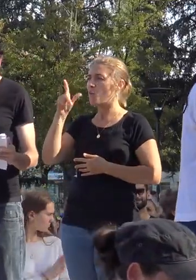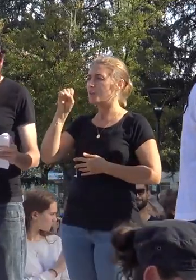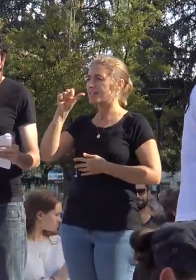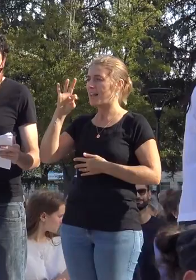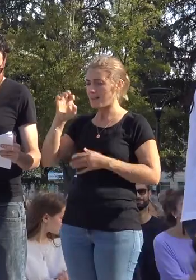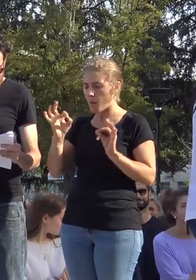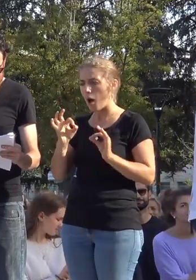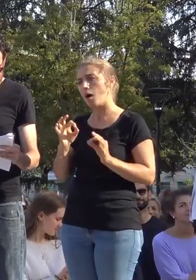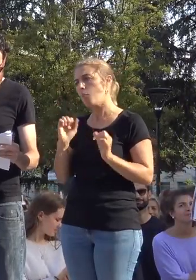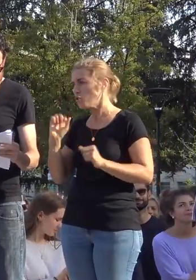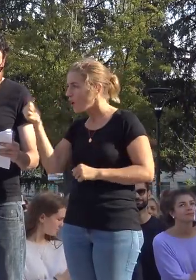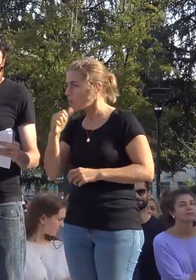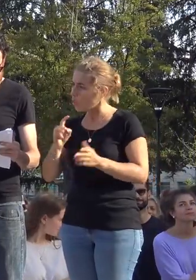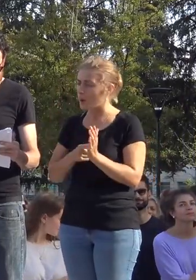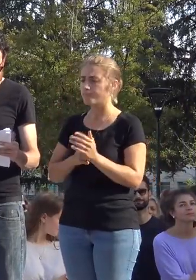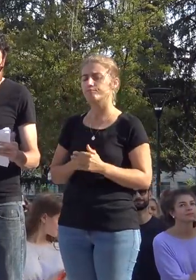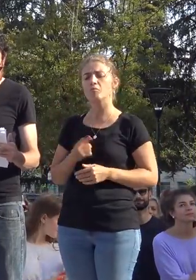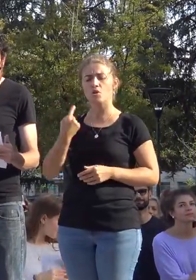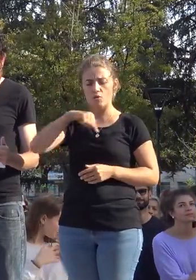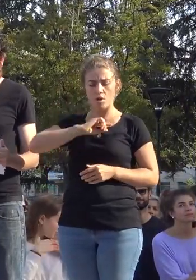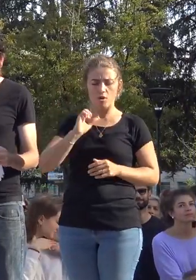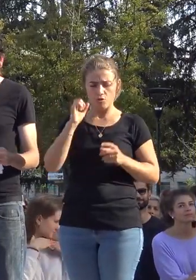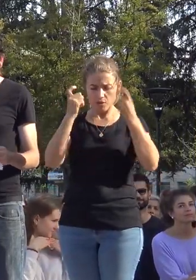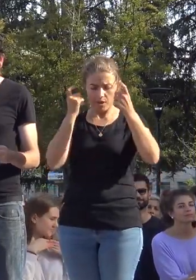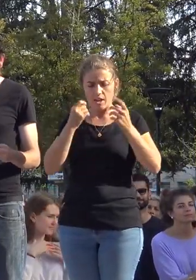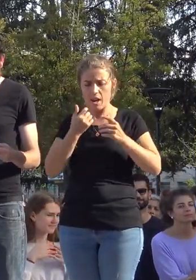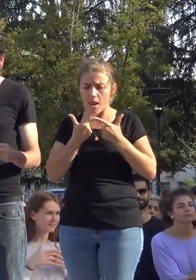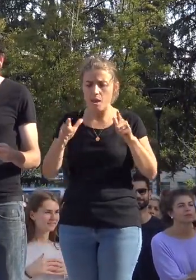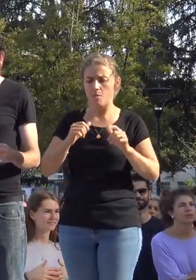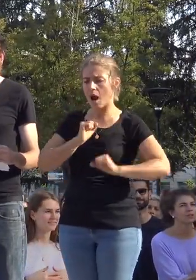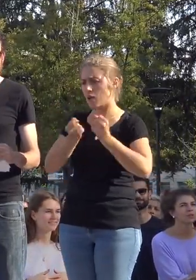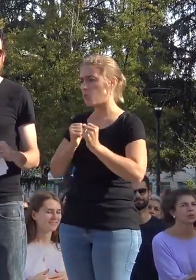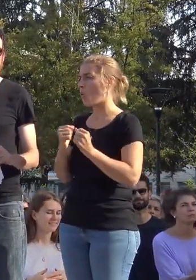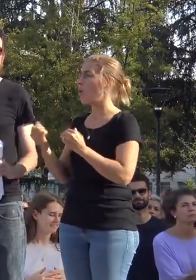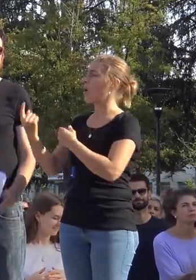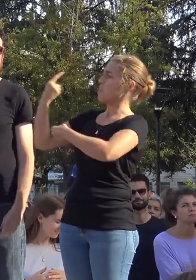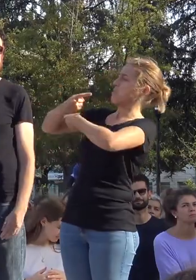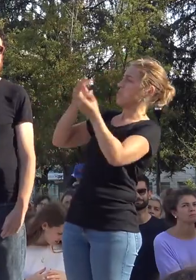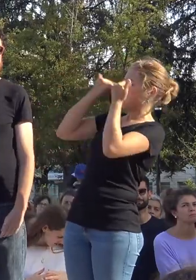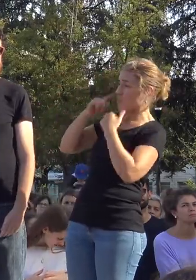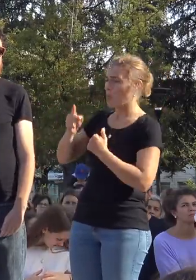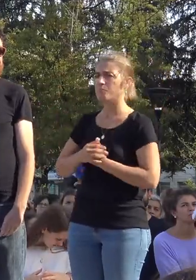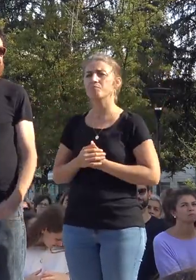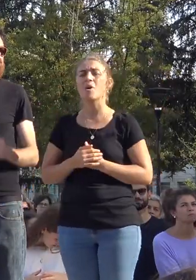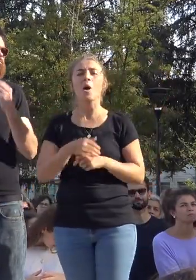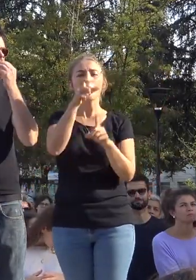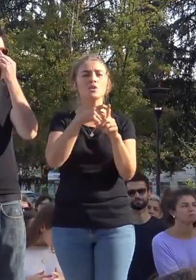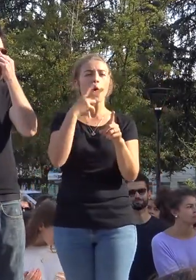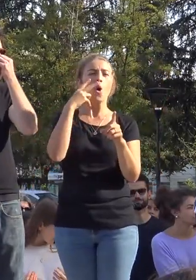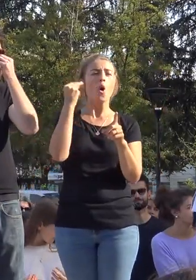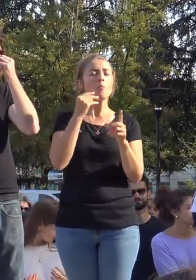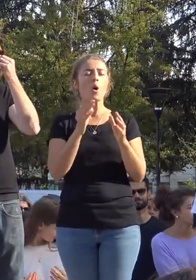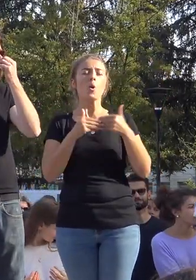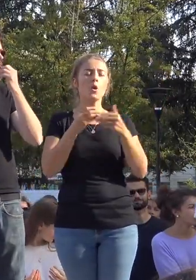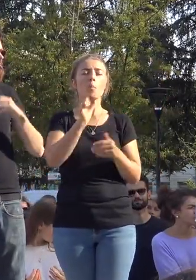Retrouvons notre liberté de penser, de refuser et d'agir. Cessons de croire en l'homme providentiel et à la sagesse de nos